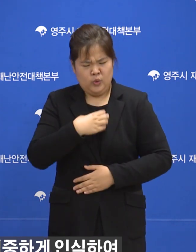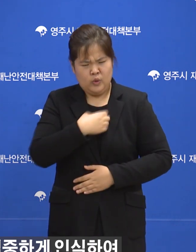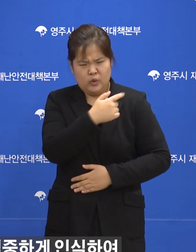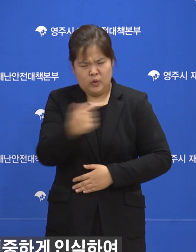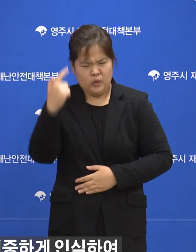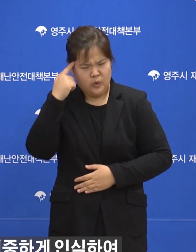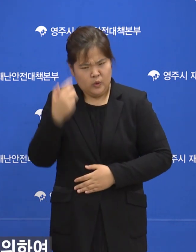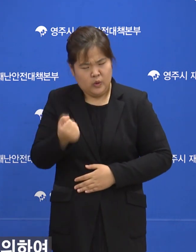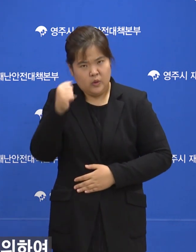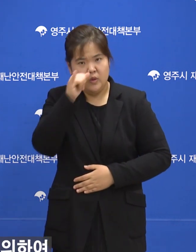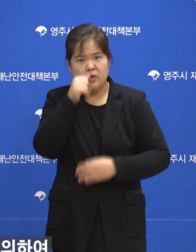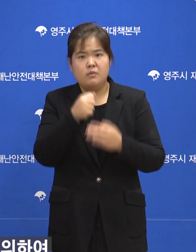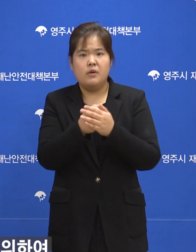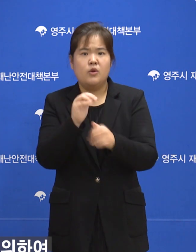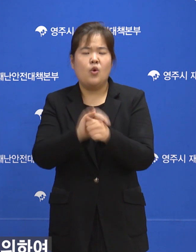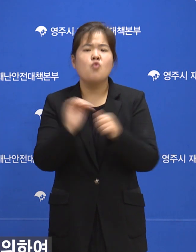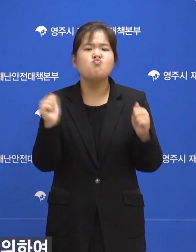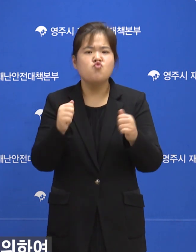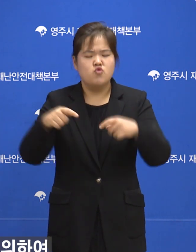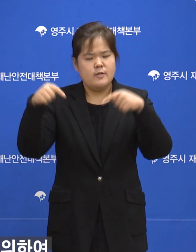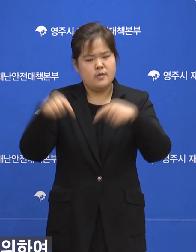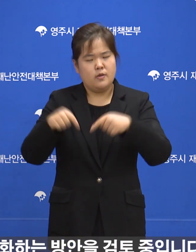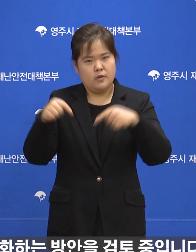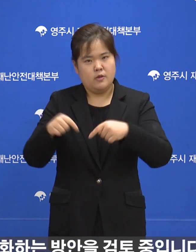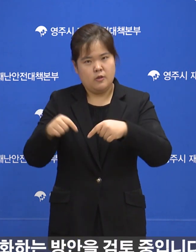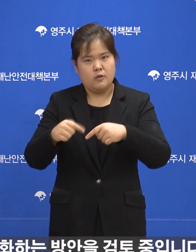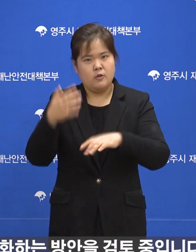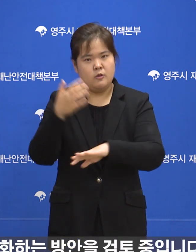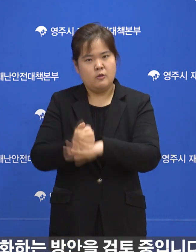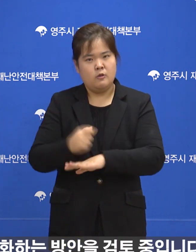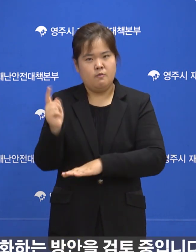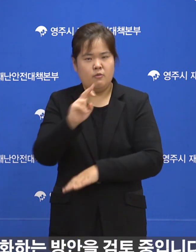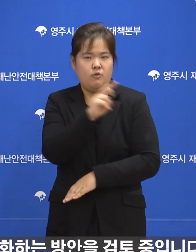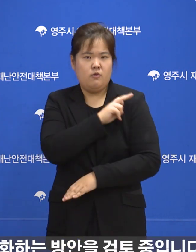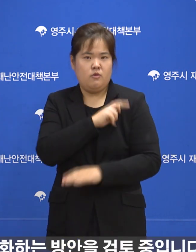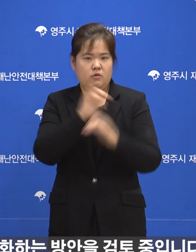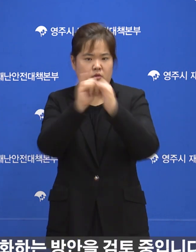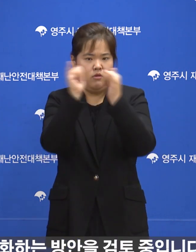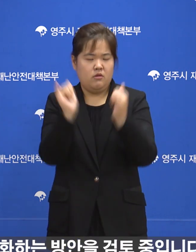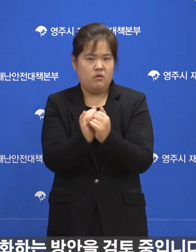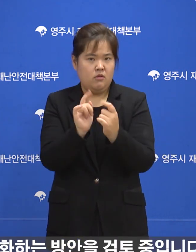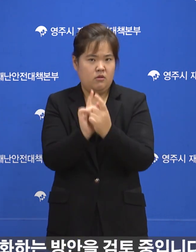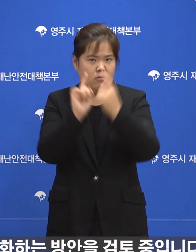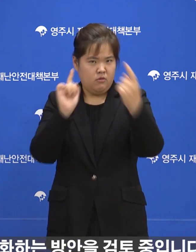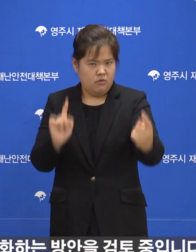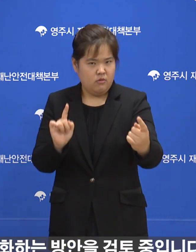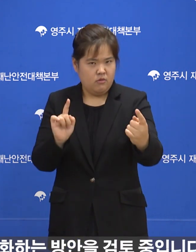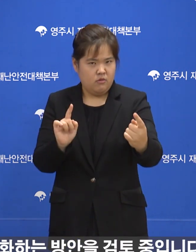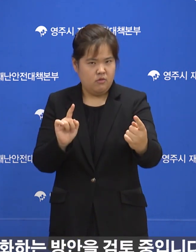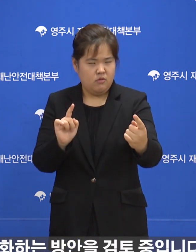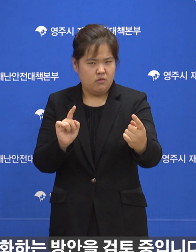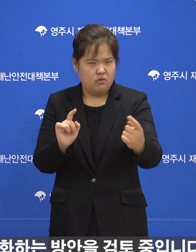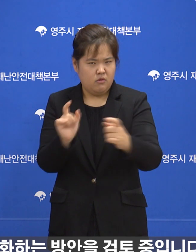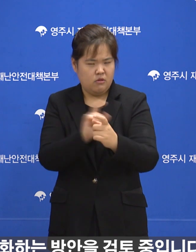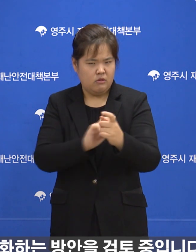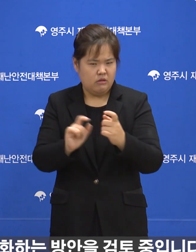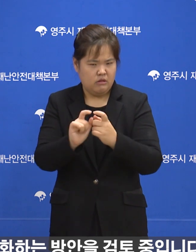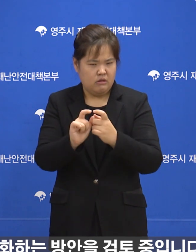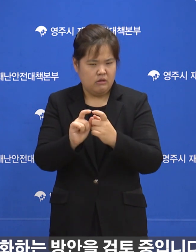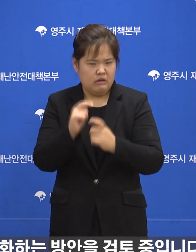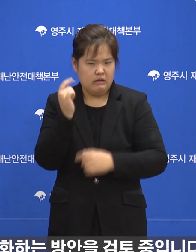인식하여 경상북도와 협의하여 영주시의 사회적 거리두기 단계를 강화하는 방안을 검토 중입니다.